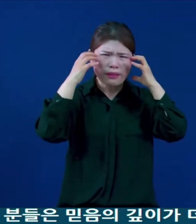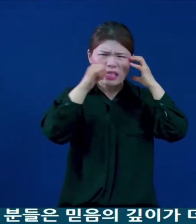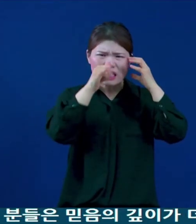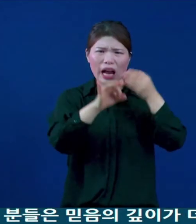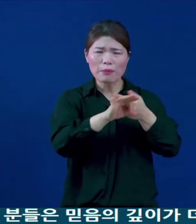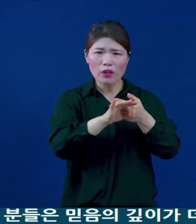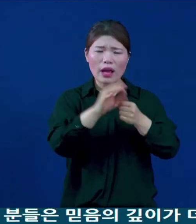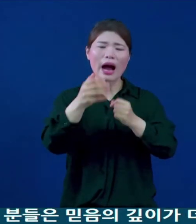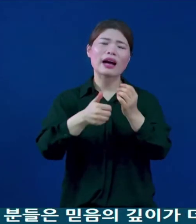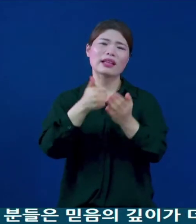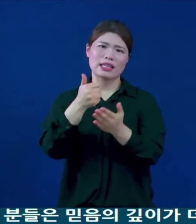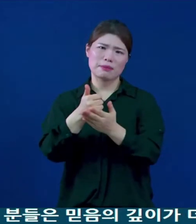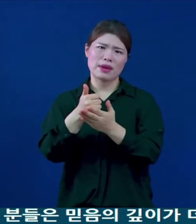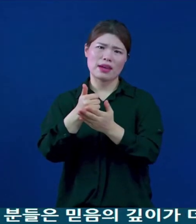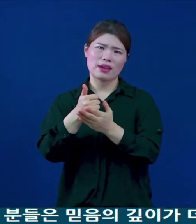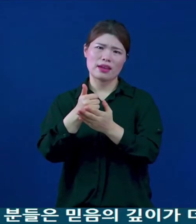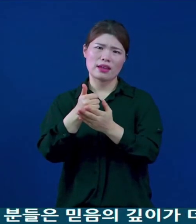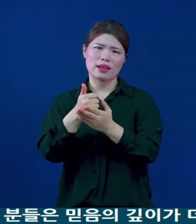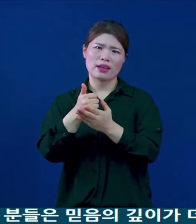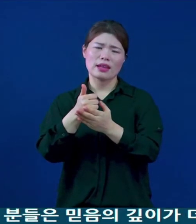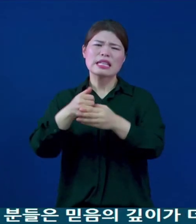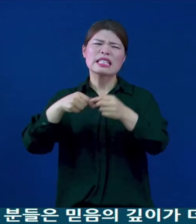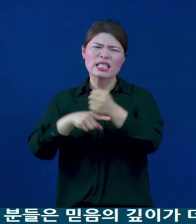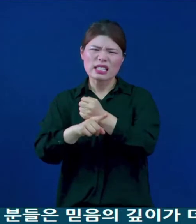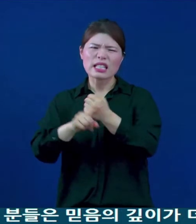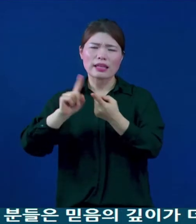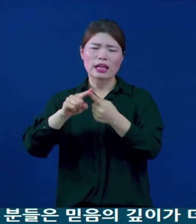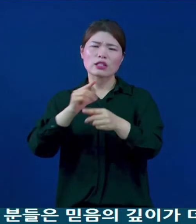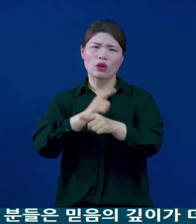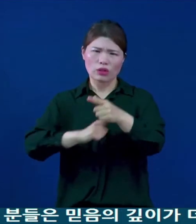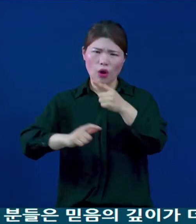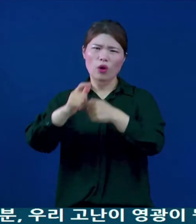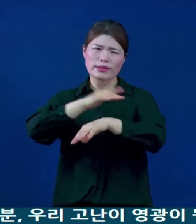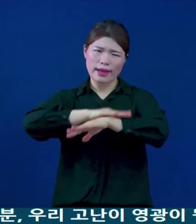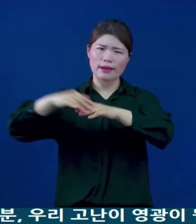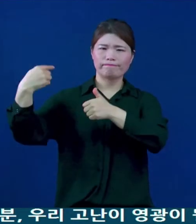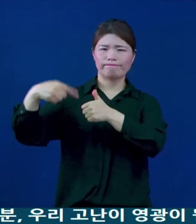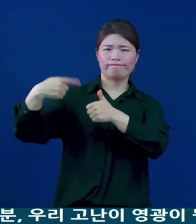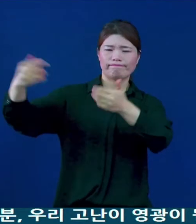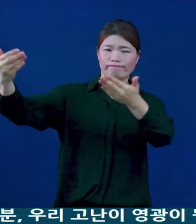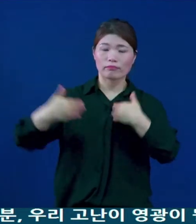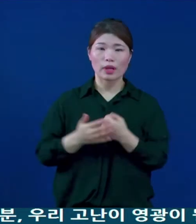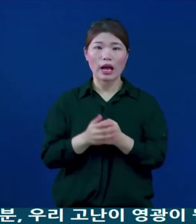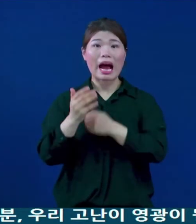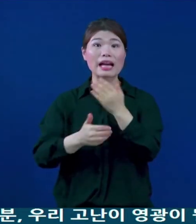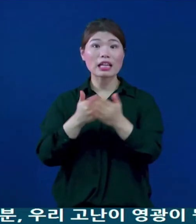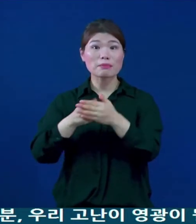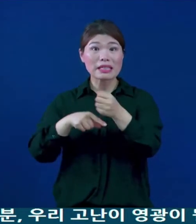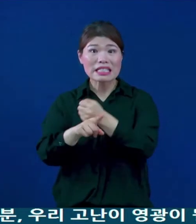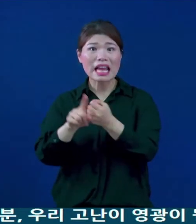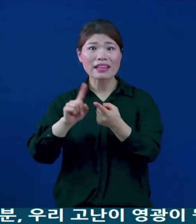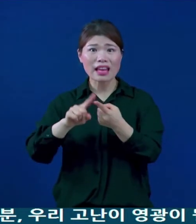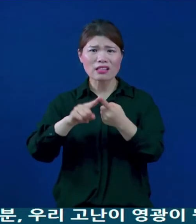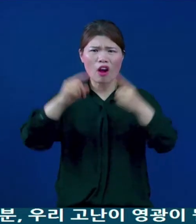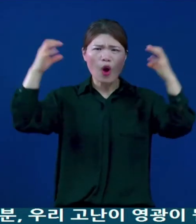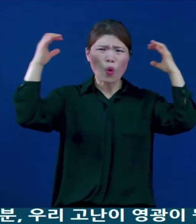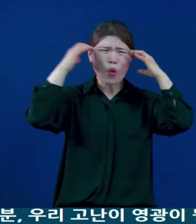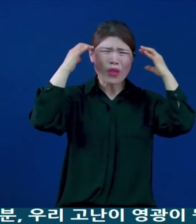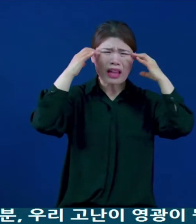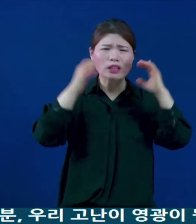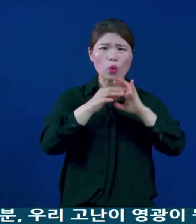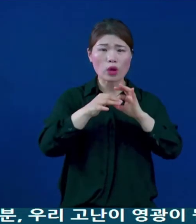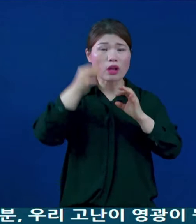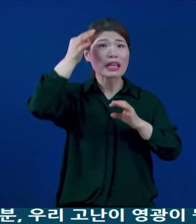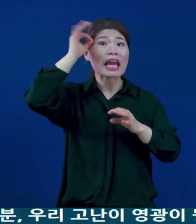하나님은 하나님의 뜻을 우리에게 더 잘 알려주실 것입니다. 그리고 하나님의 뜻을 고난을 통해서 깨달은 성도들은